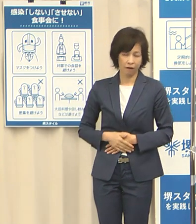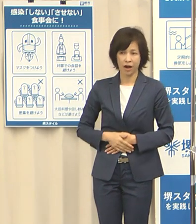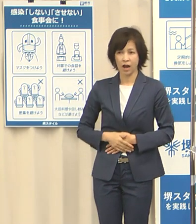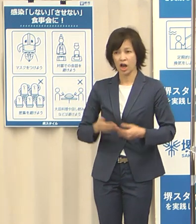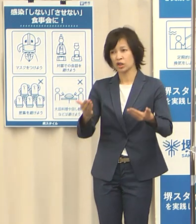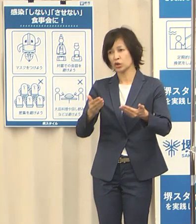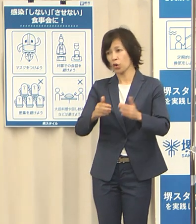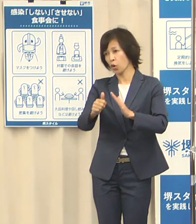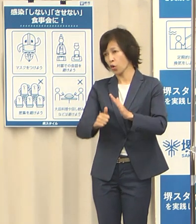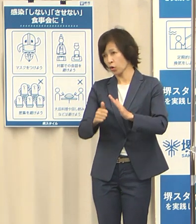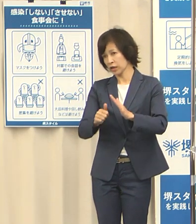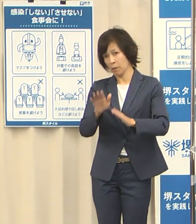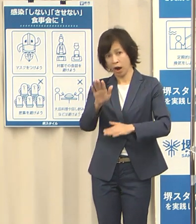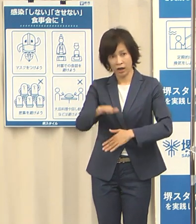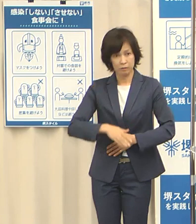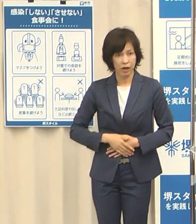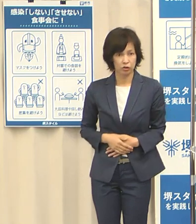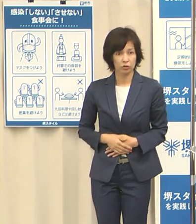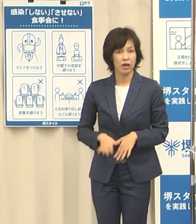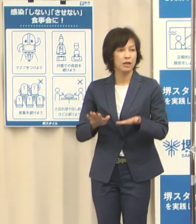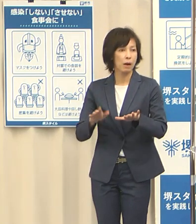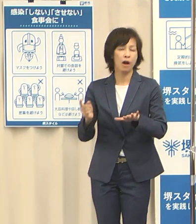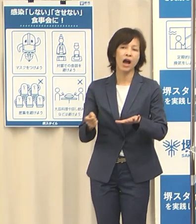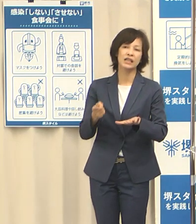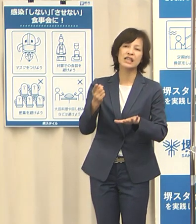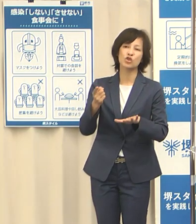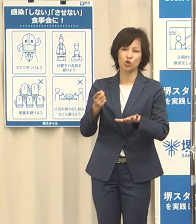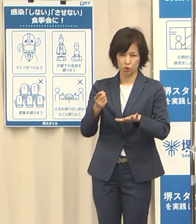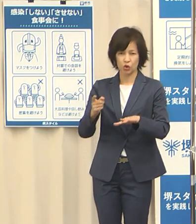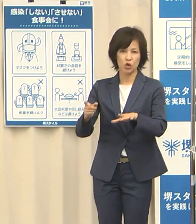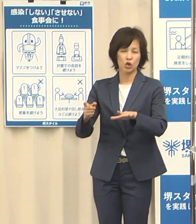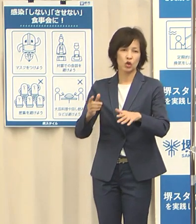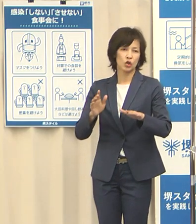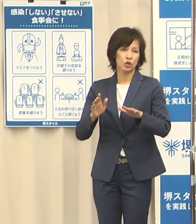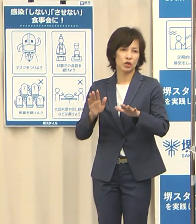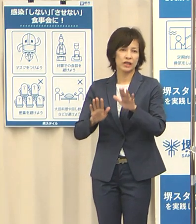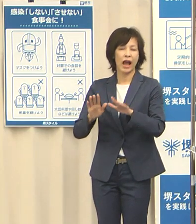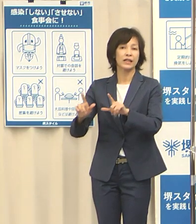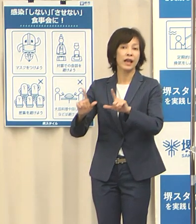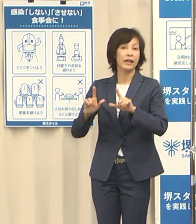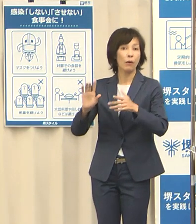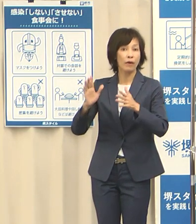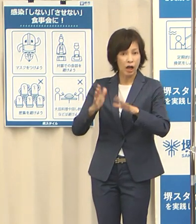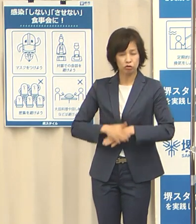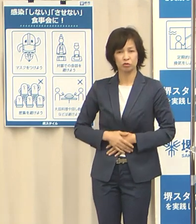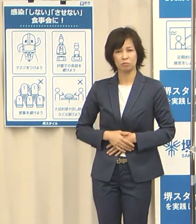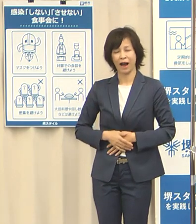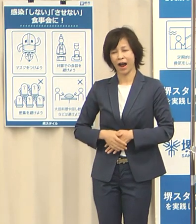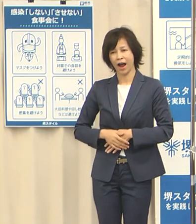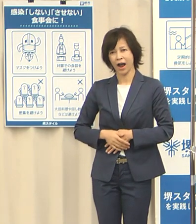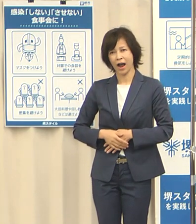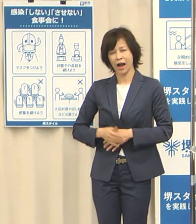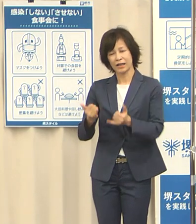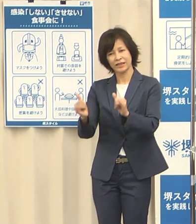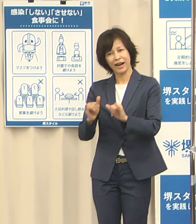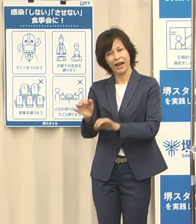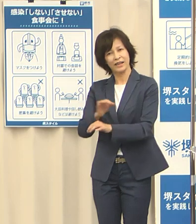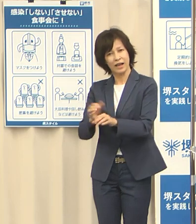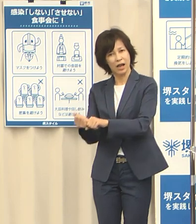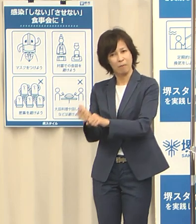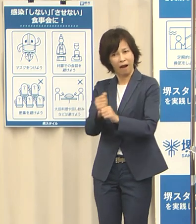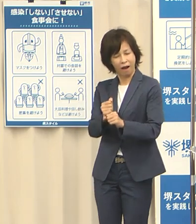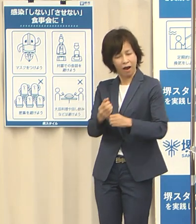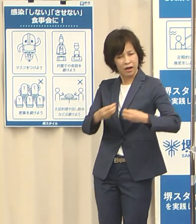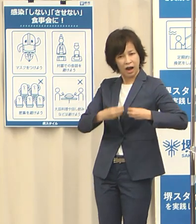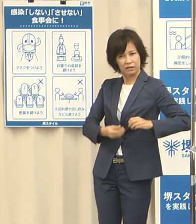きました。今は緊急事態宣言は出されておらず、社会経済活動と感染拡大の防止と両立を目